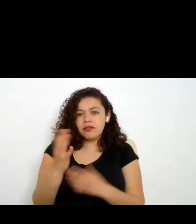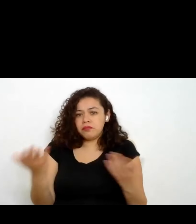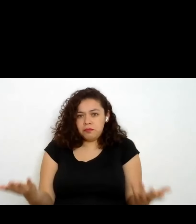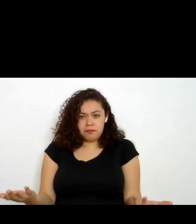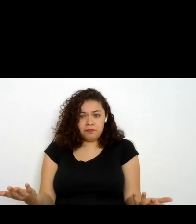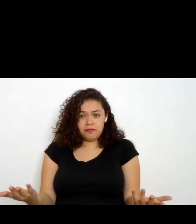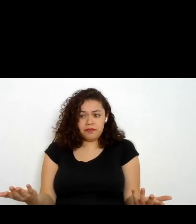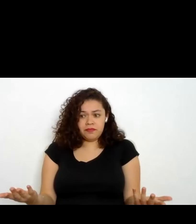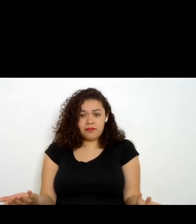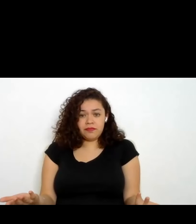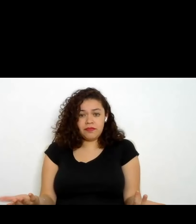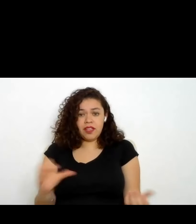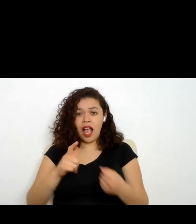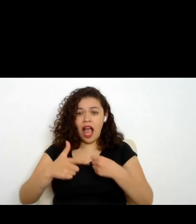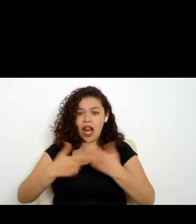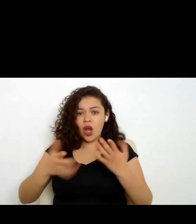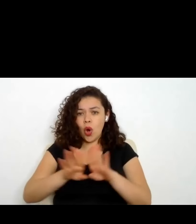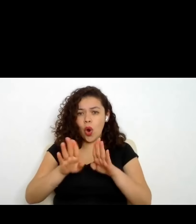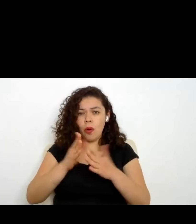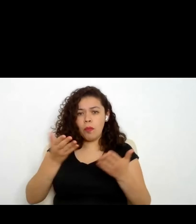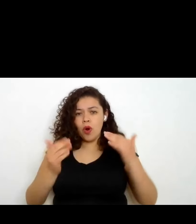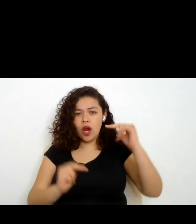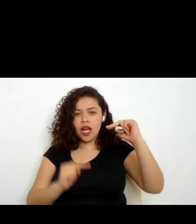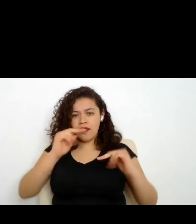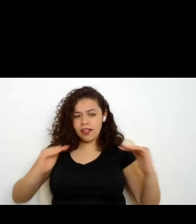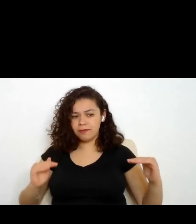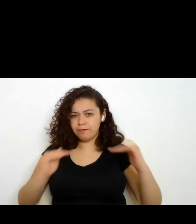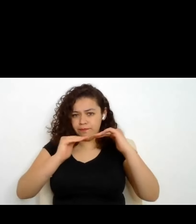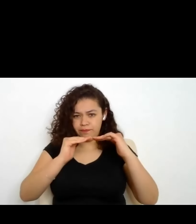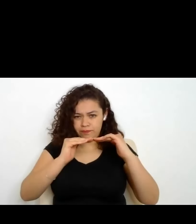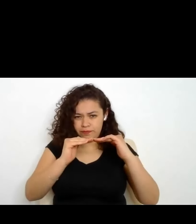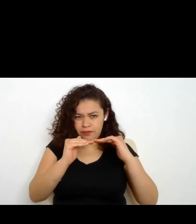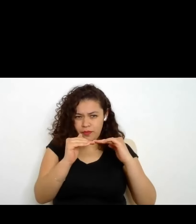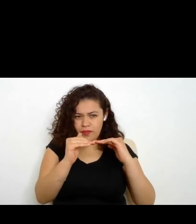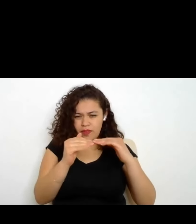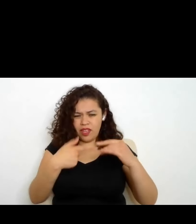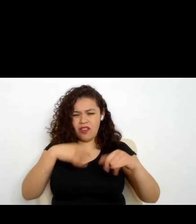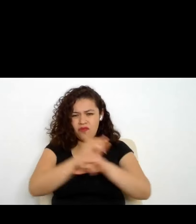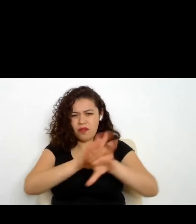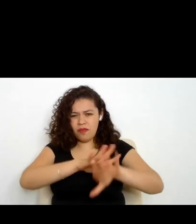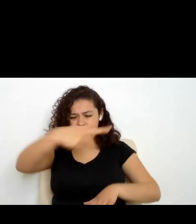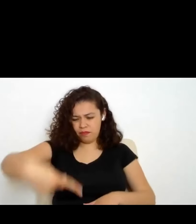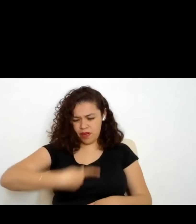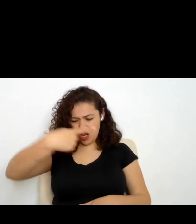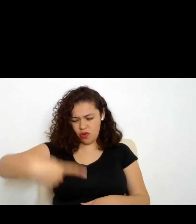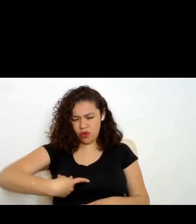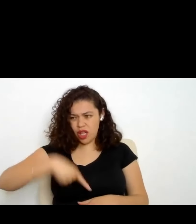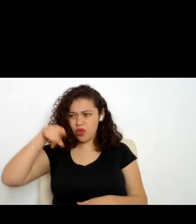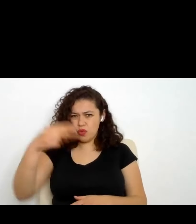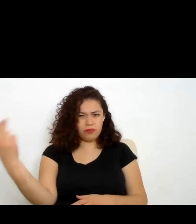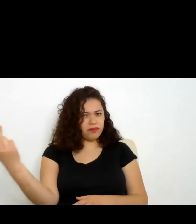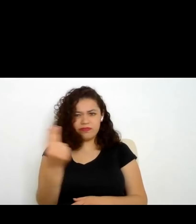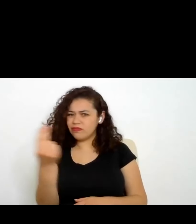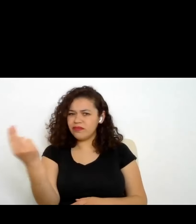una proporcionalidad, ¿sí? Entonces, me estás pidiendo datos que tú no necesitas para